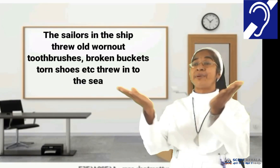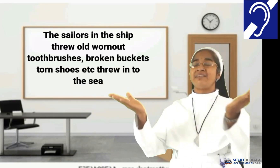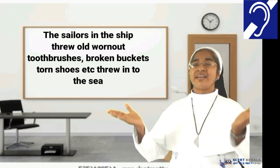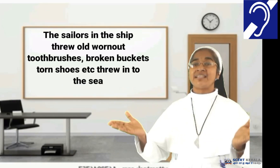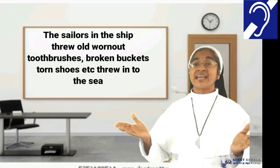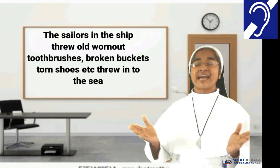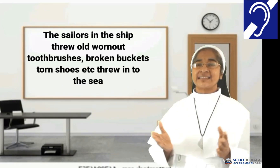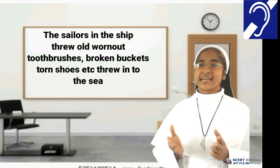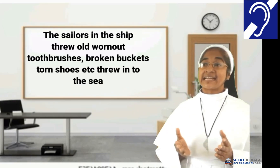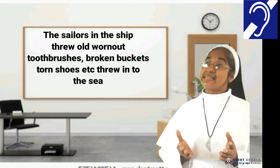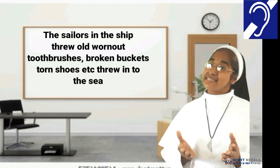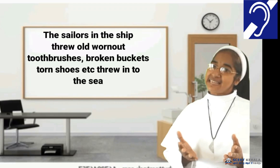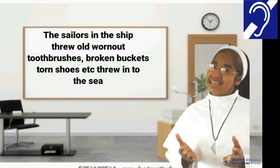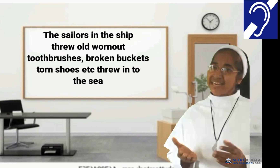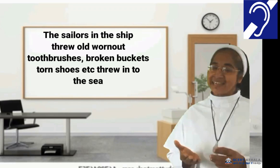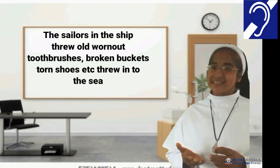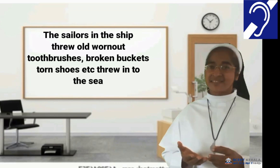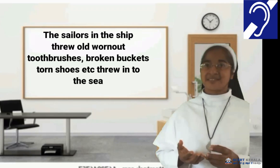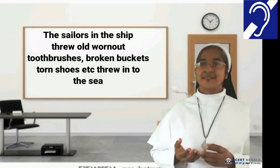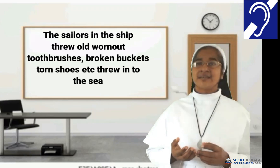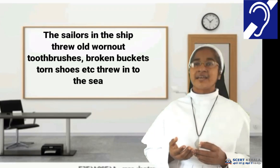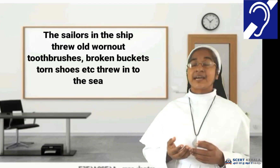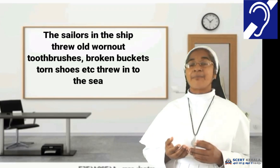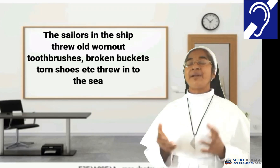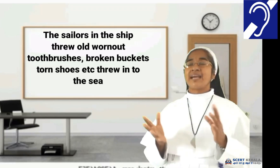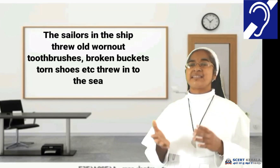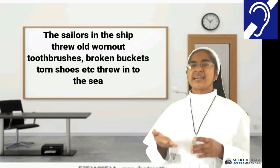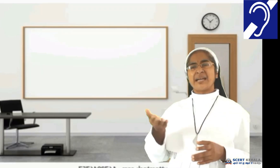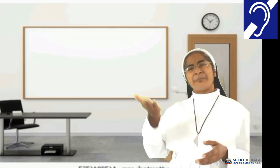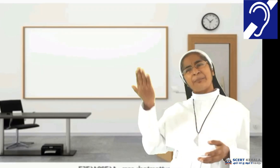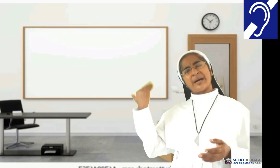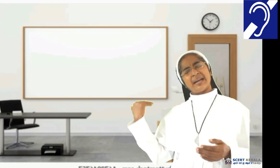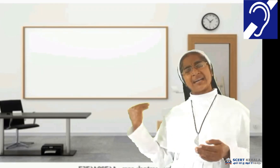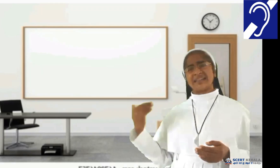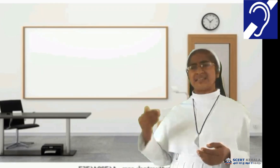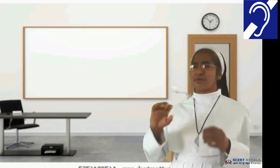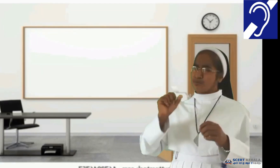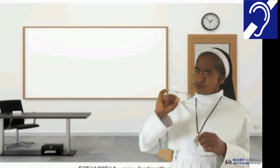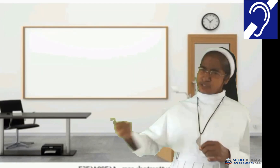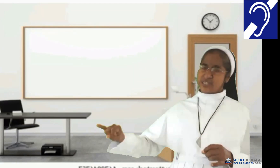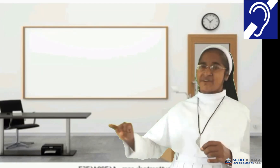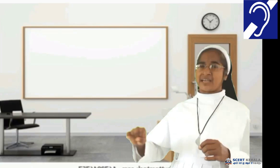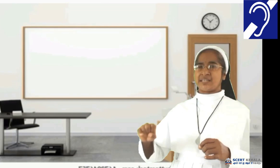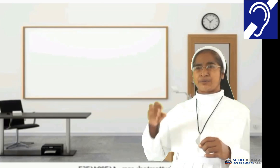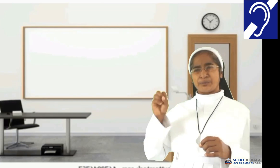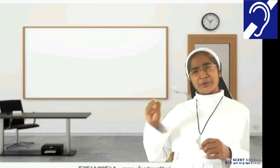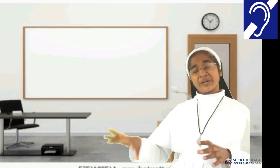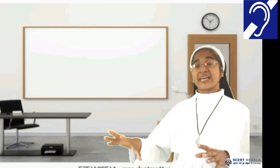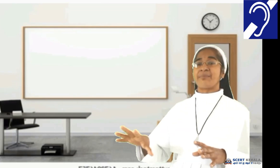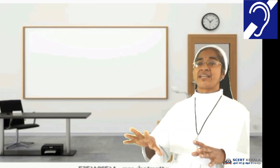കപ്പലിൽ വരുന്ന യാത്രക്കാരൻ, the sailors, കപ്പൽ യാത്രക്കാരൻ പഴയത്, മോശമായത്, ഉപയോഗിക്കാൻ